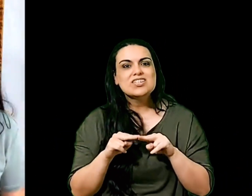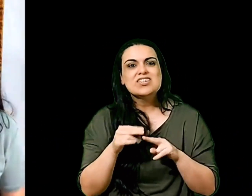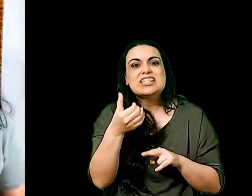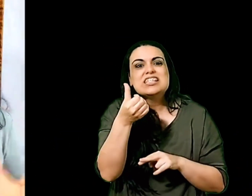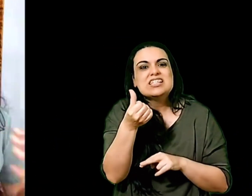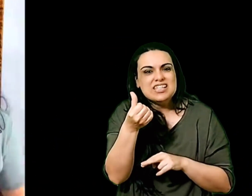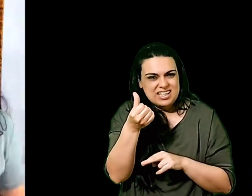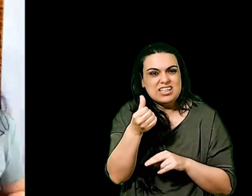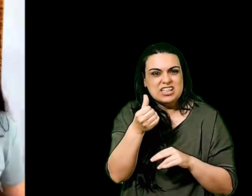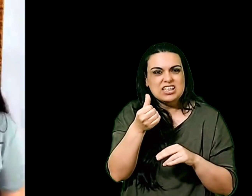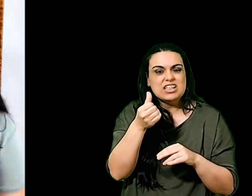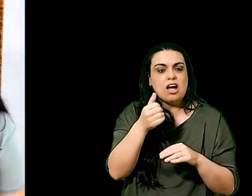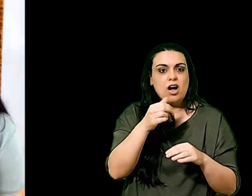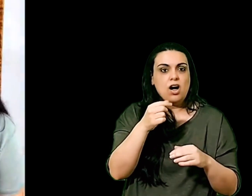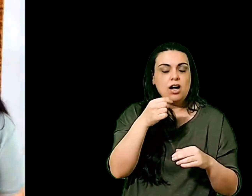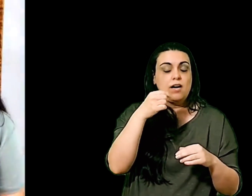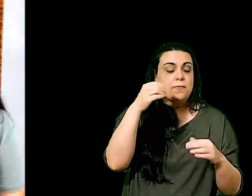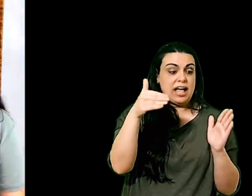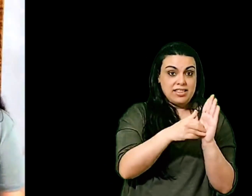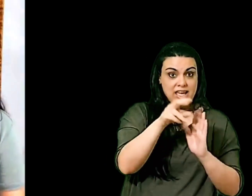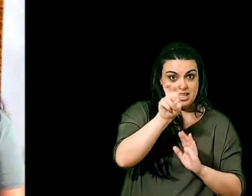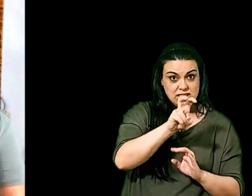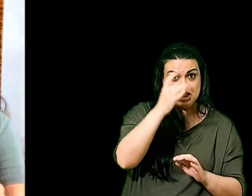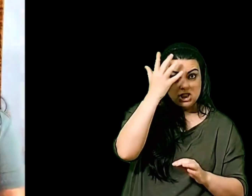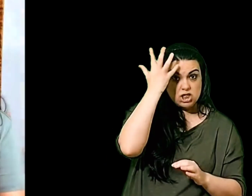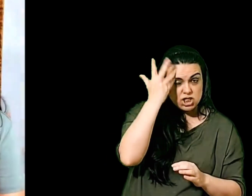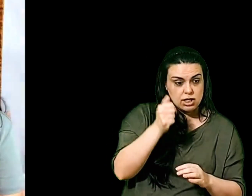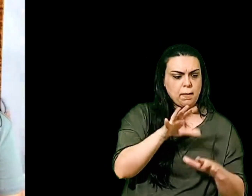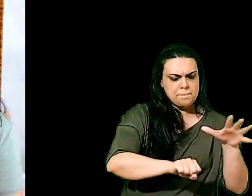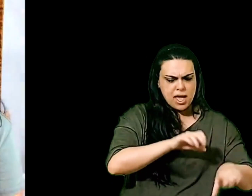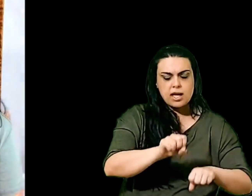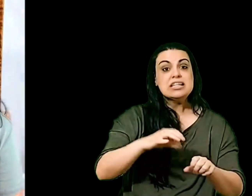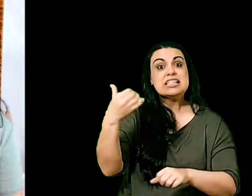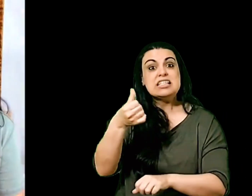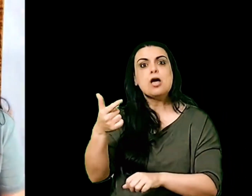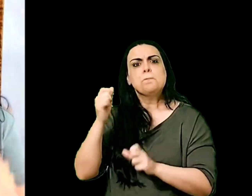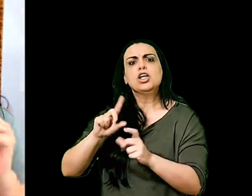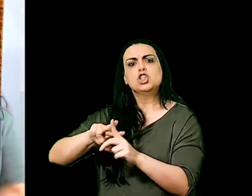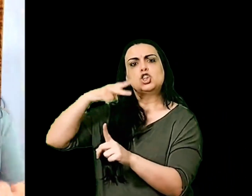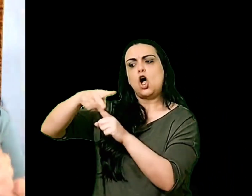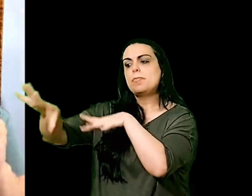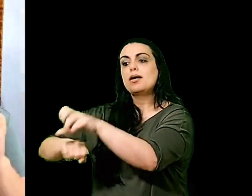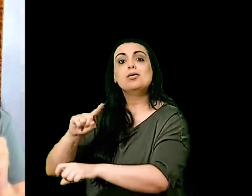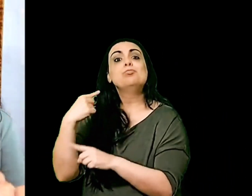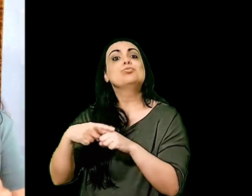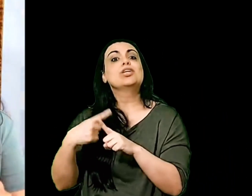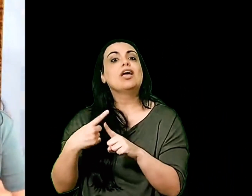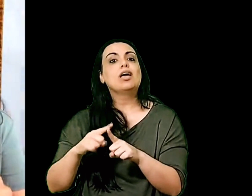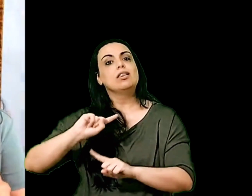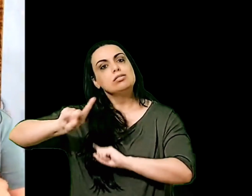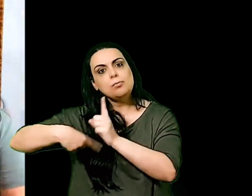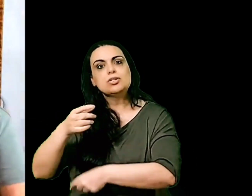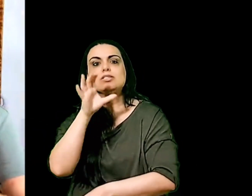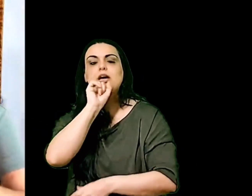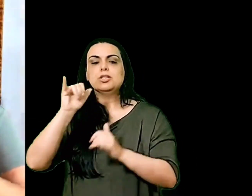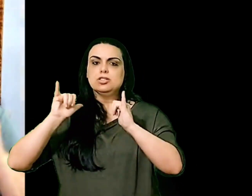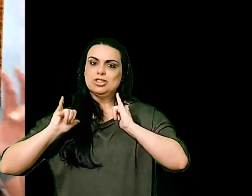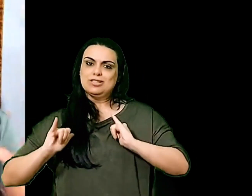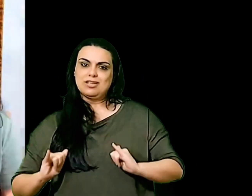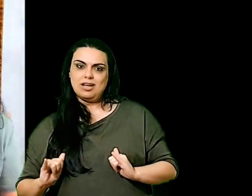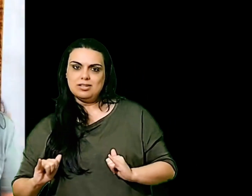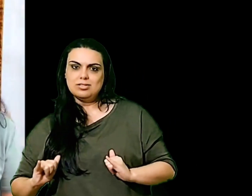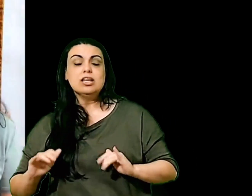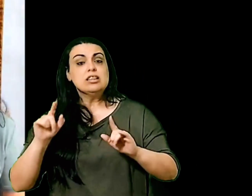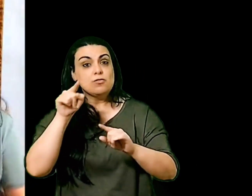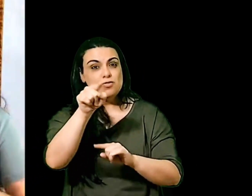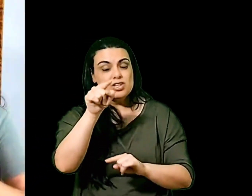que no 6º dia eles podiam pegar dobrado. E agora nós vamos para o 3º tópico. Depois que você entende, depois que